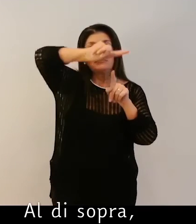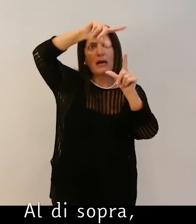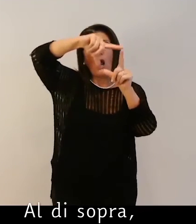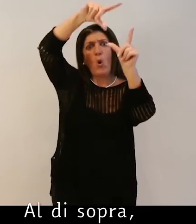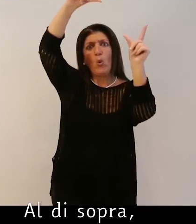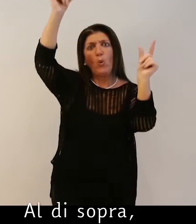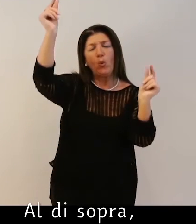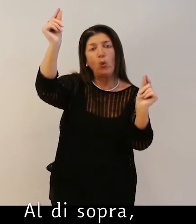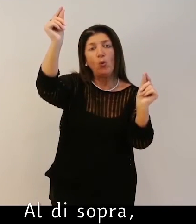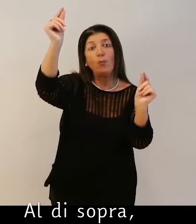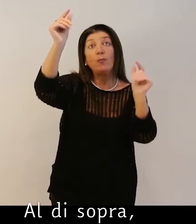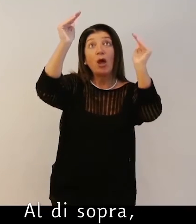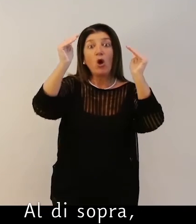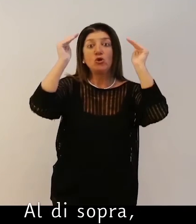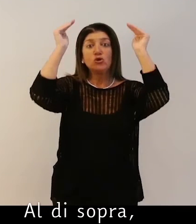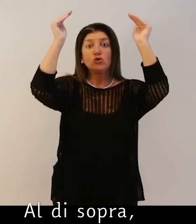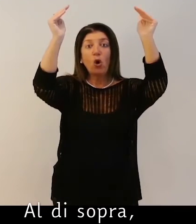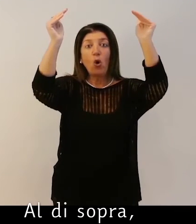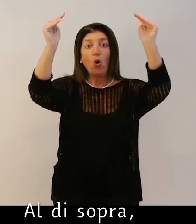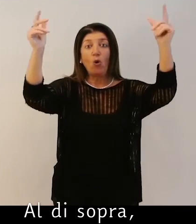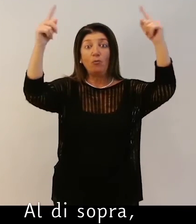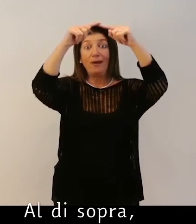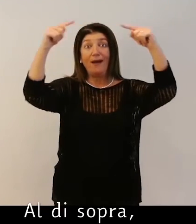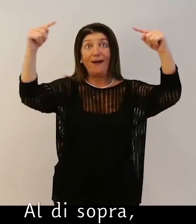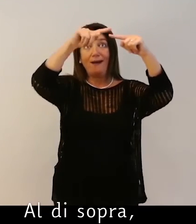Al di sopra un frontone triangolare.